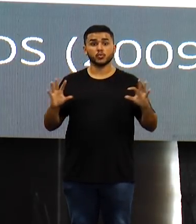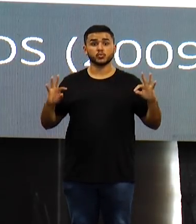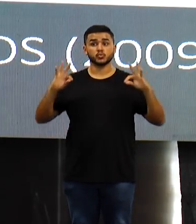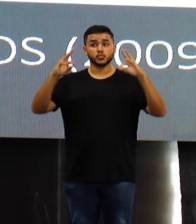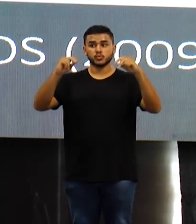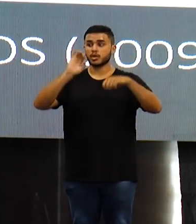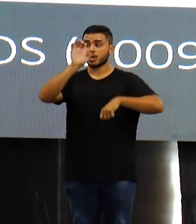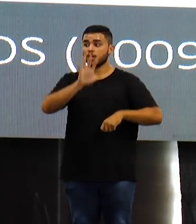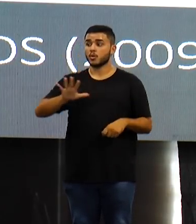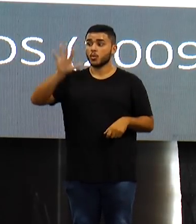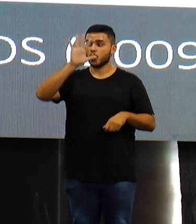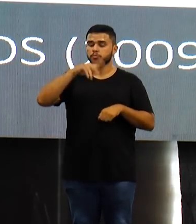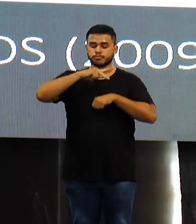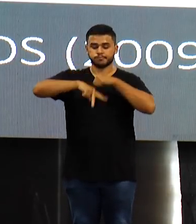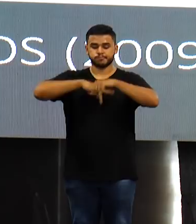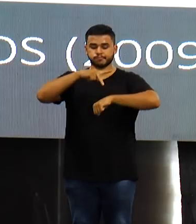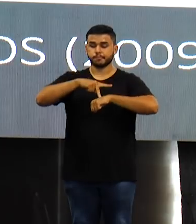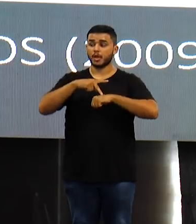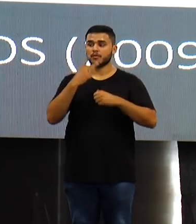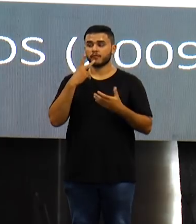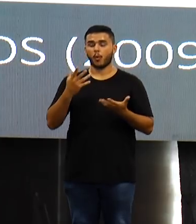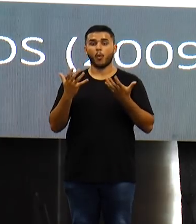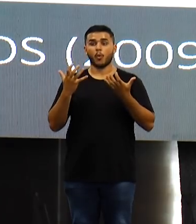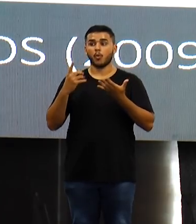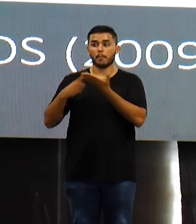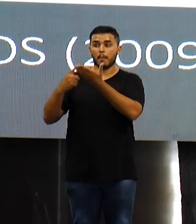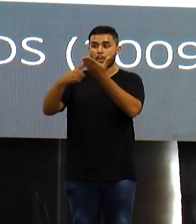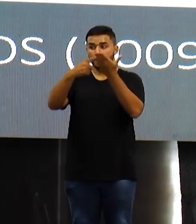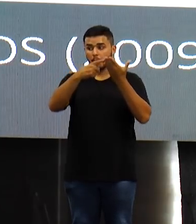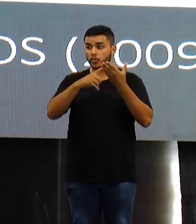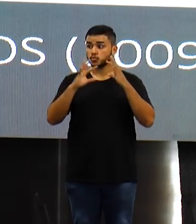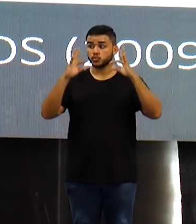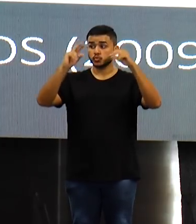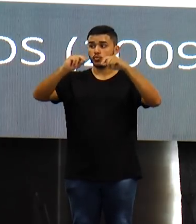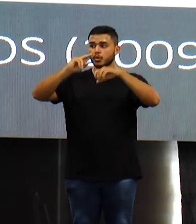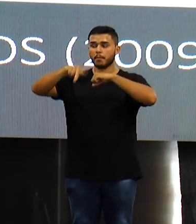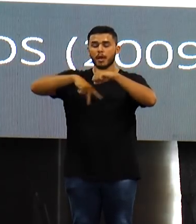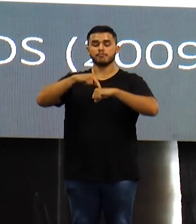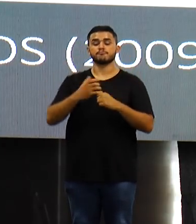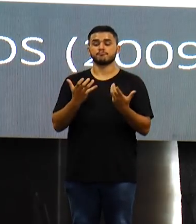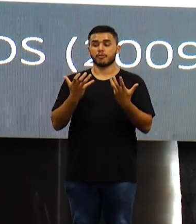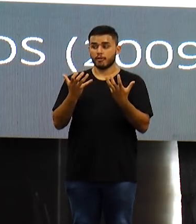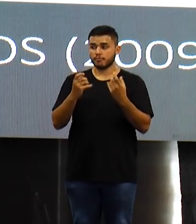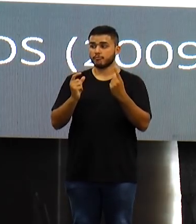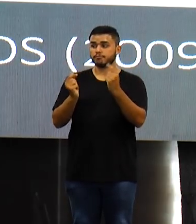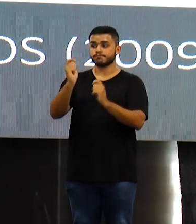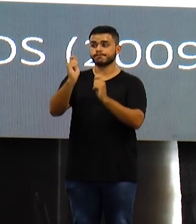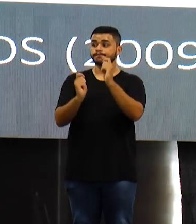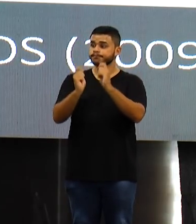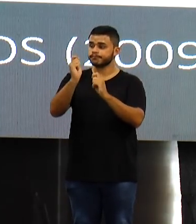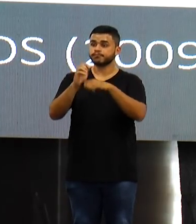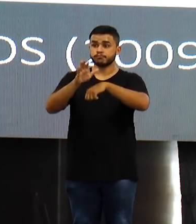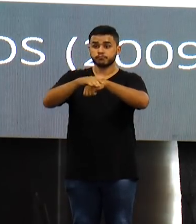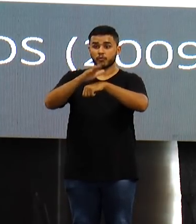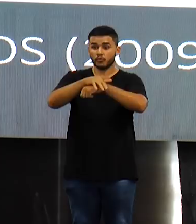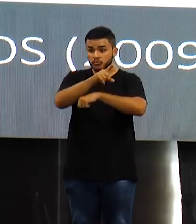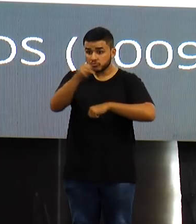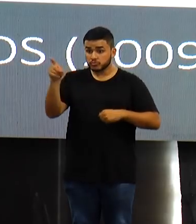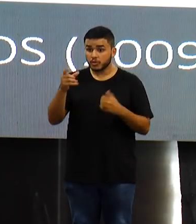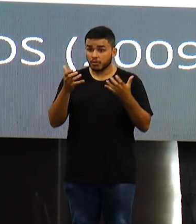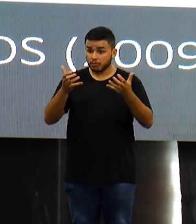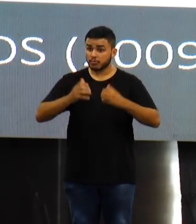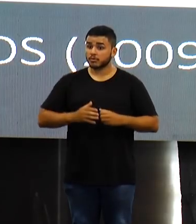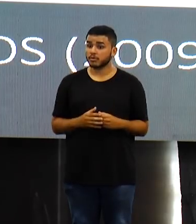assim: moçada, eu queria que vocês controlassem os gastos públicos de vocês.